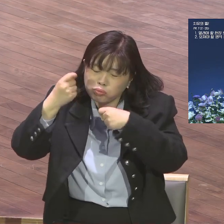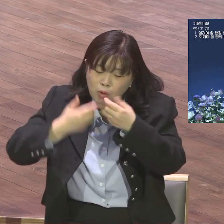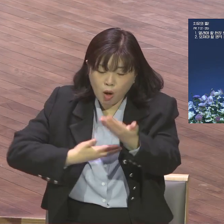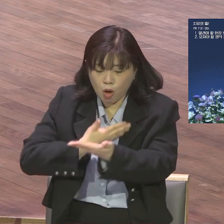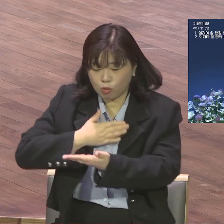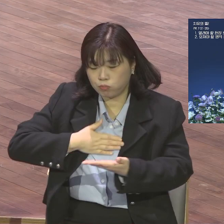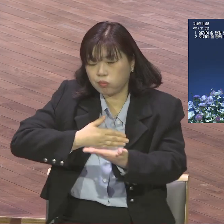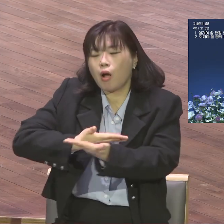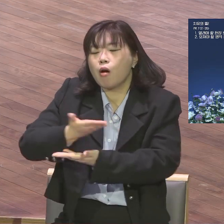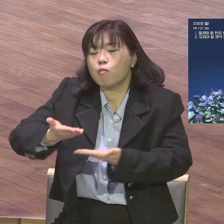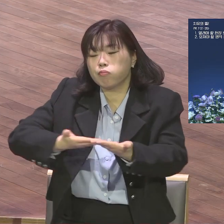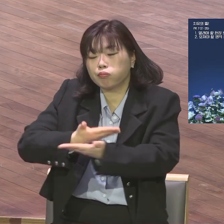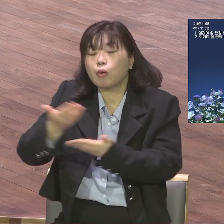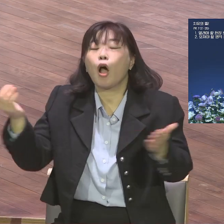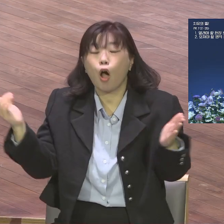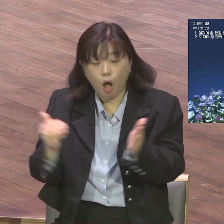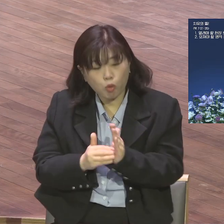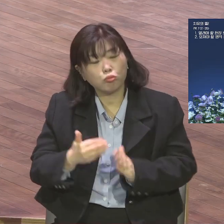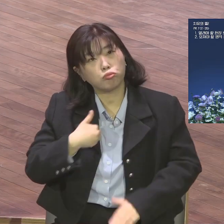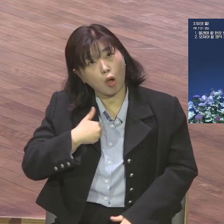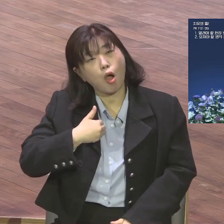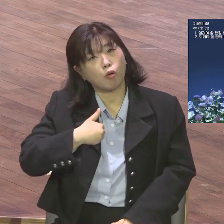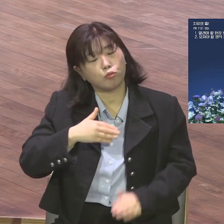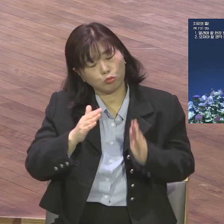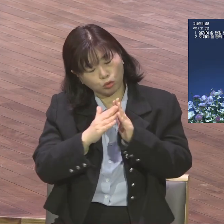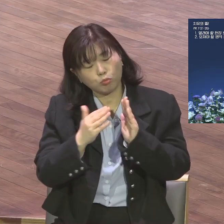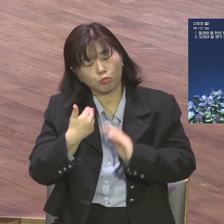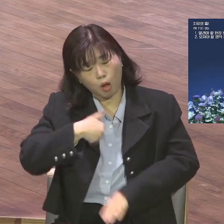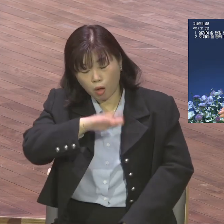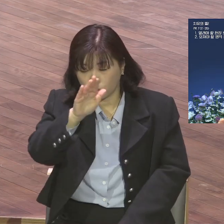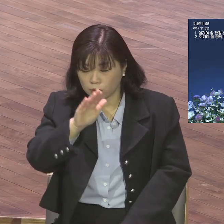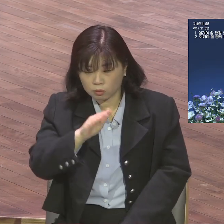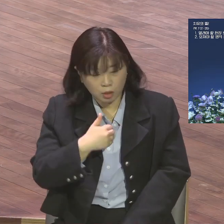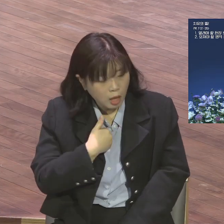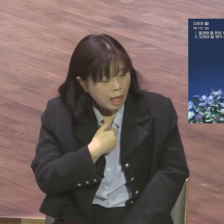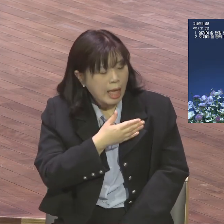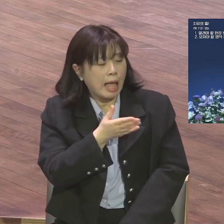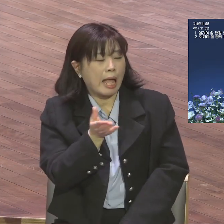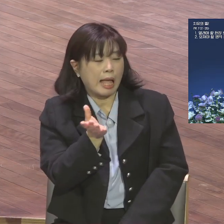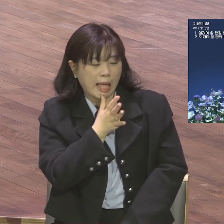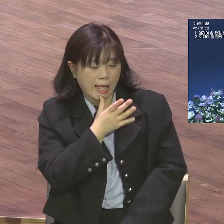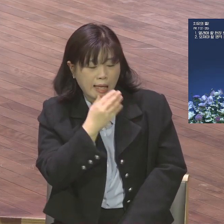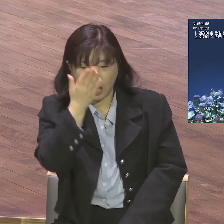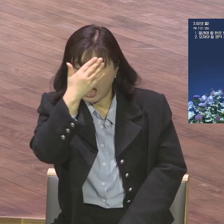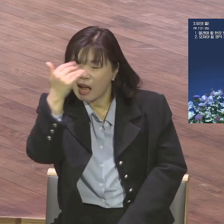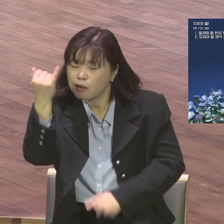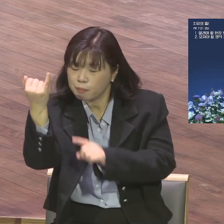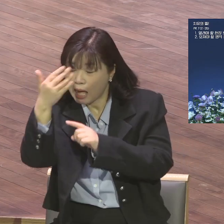그 아픈 마음과 생각이 그 우는 순간에 다 치워버려요.